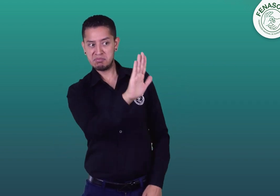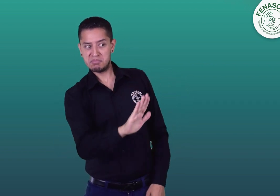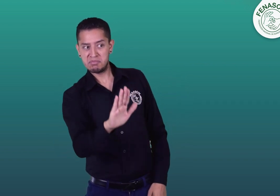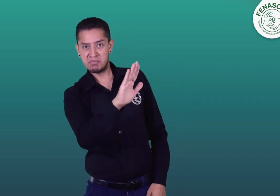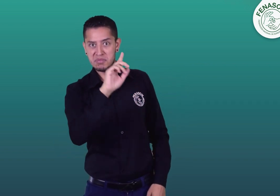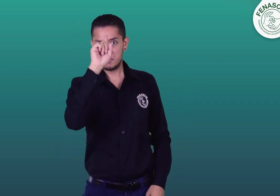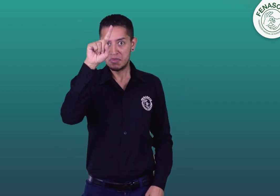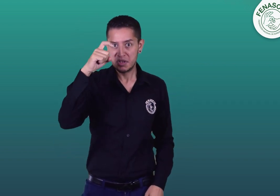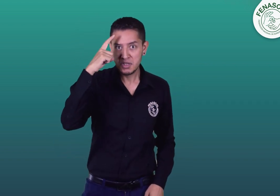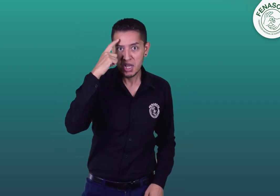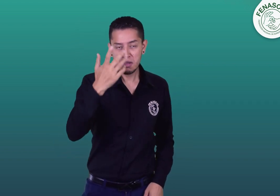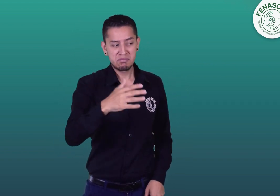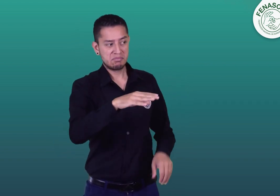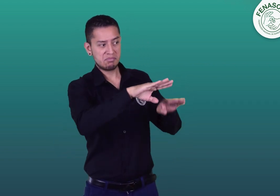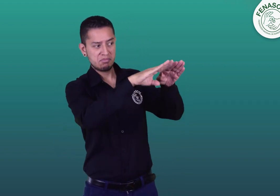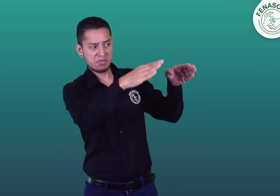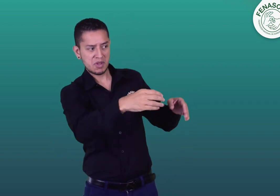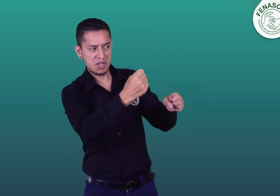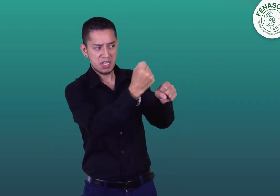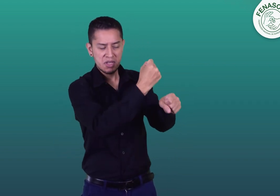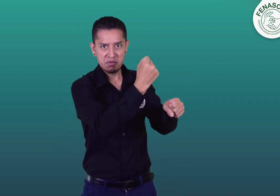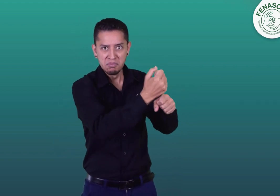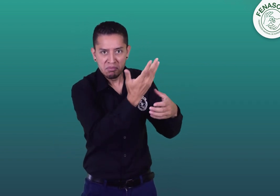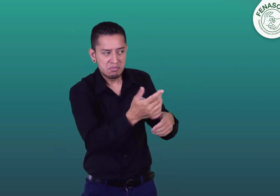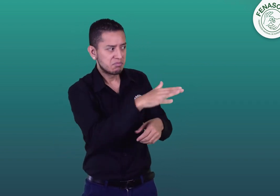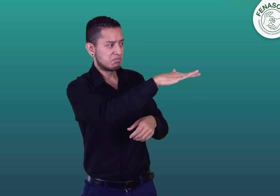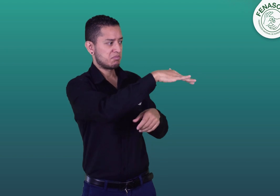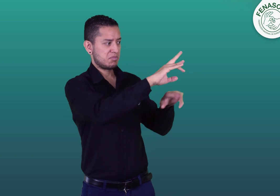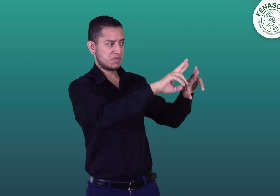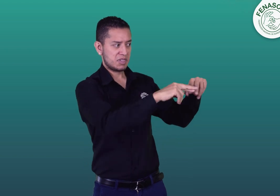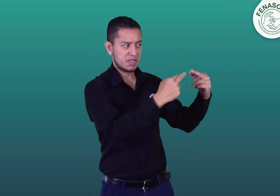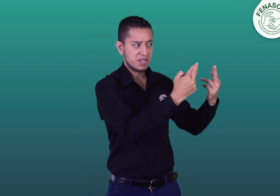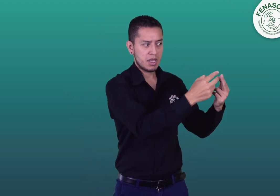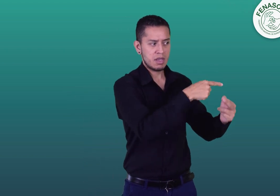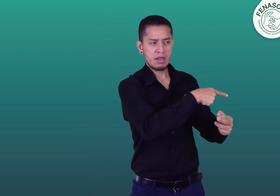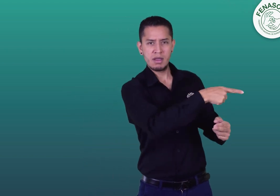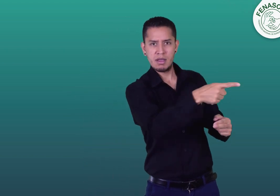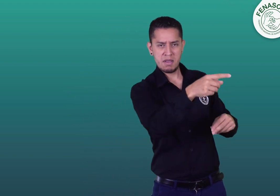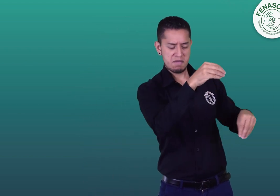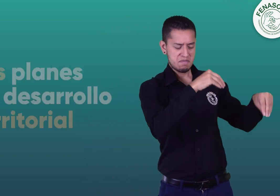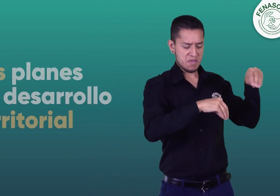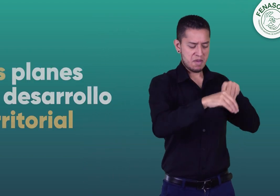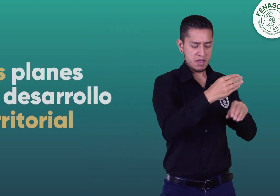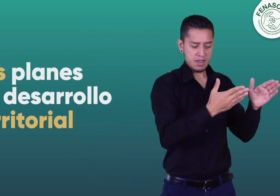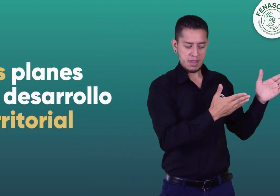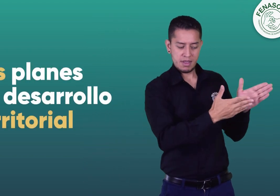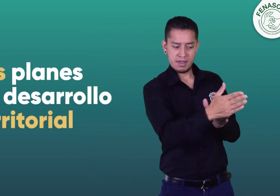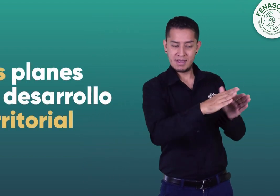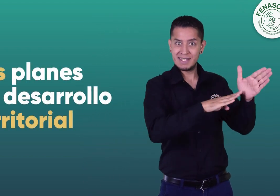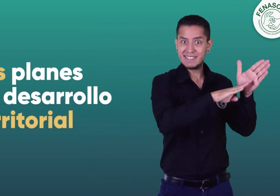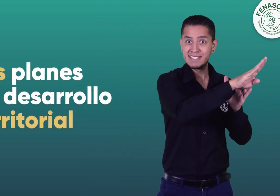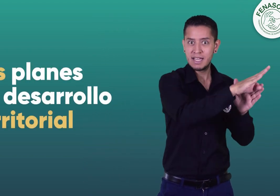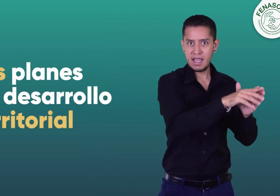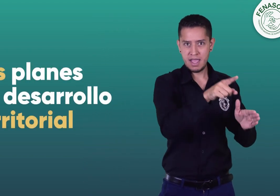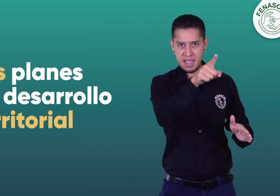distritos, o gobernaciones de su departamento, o espacios como reuniones y mesas de trabajo donde estén trabajando el tema